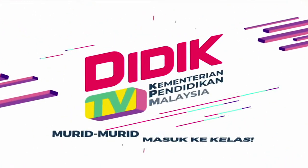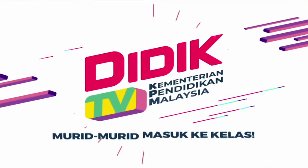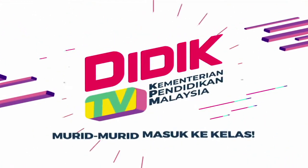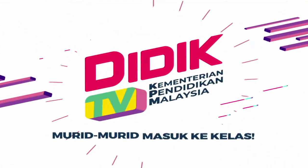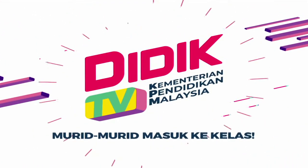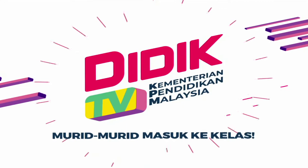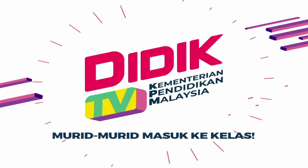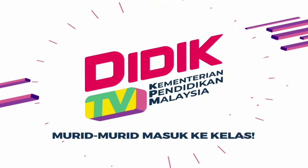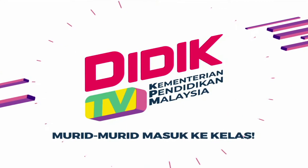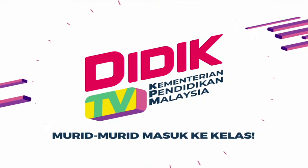TV KPM.